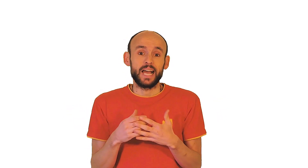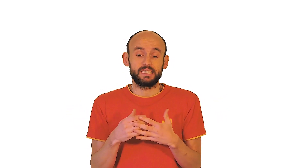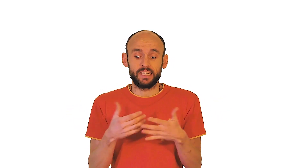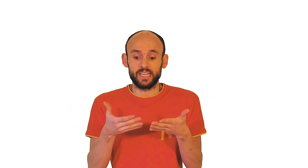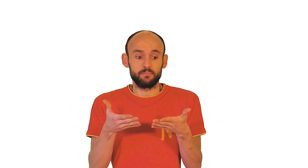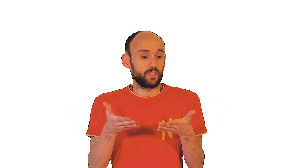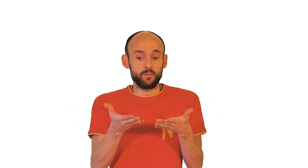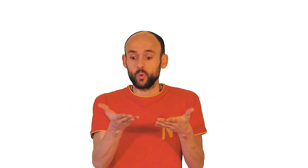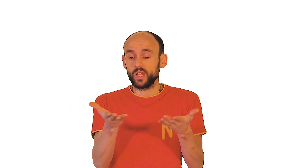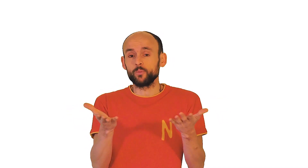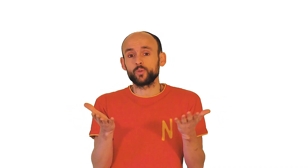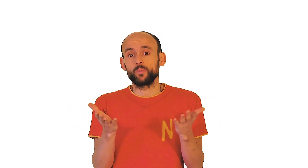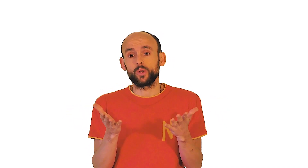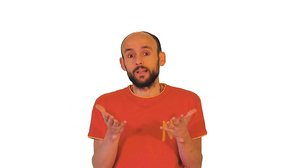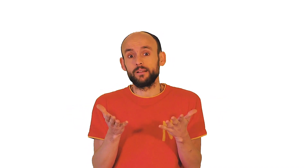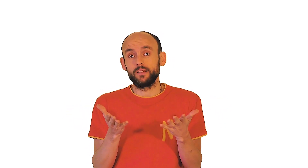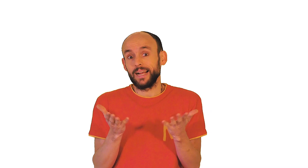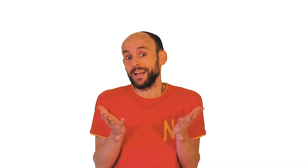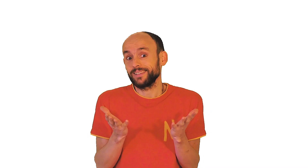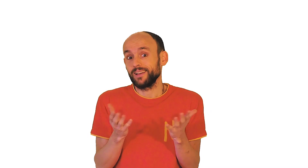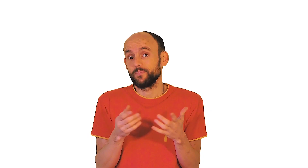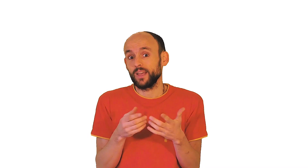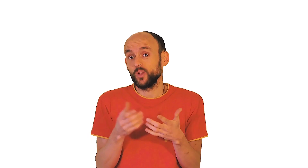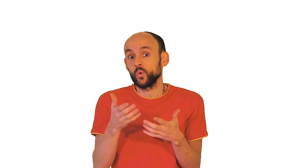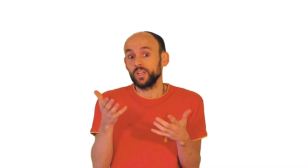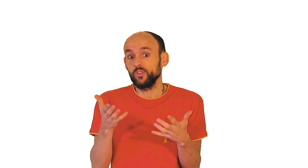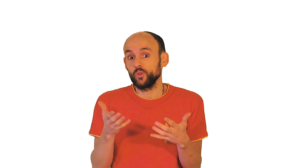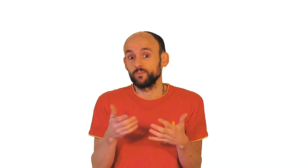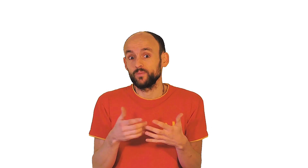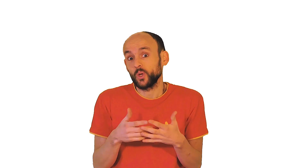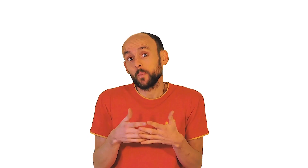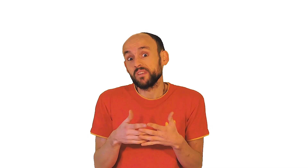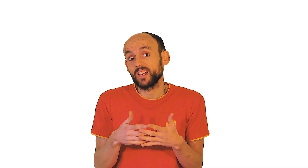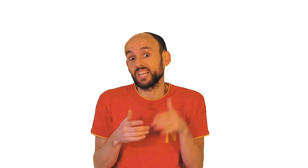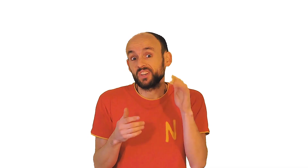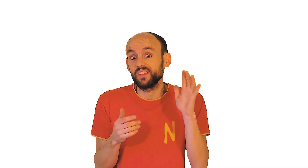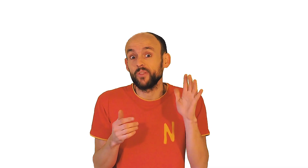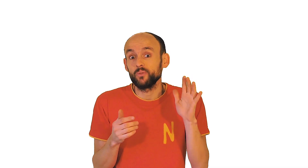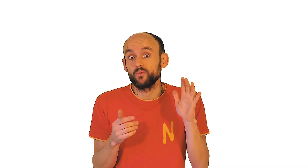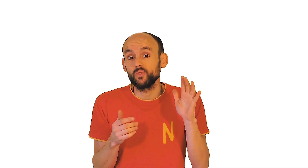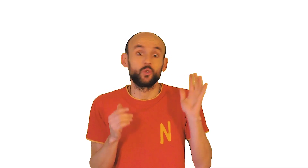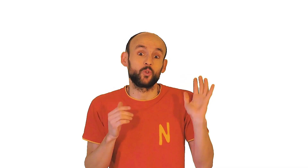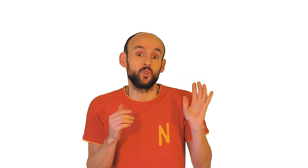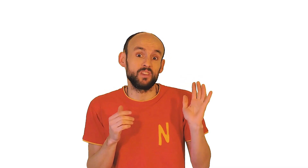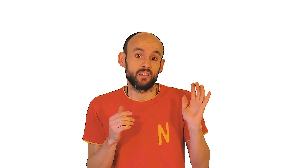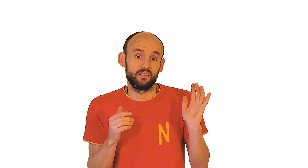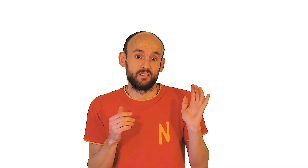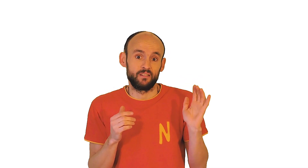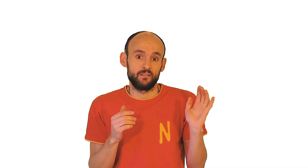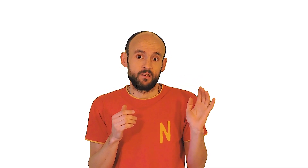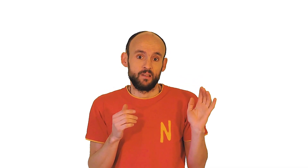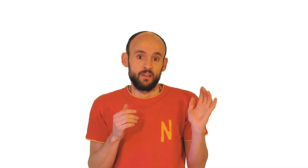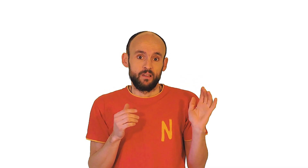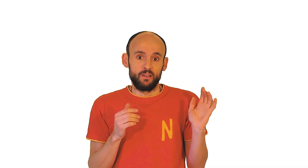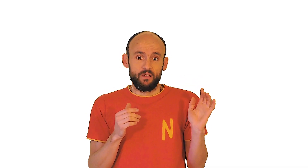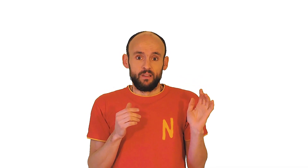que busquemos por la casa algún resto de comida que haya quedado de otro día.